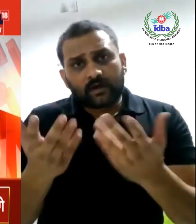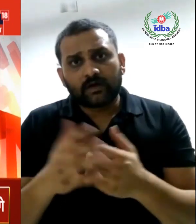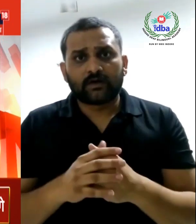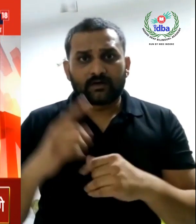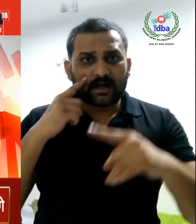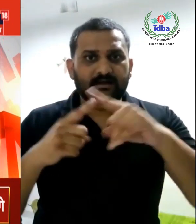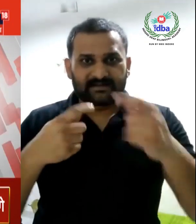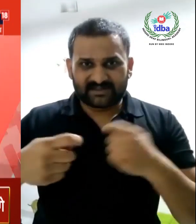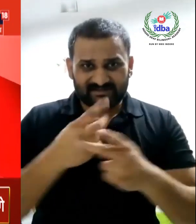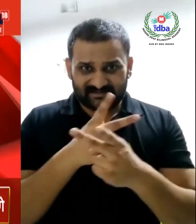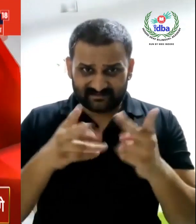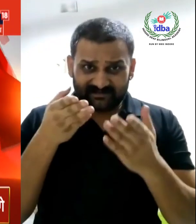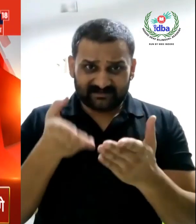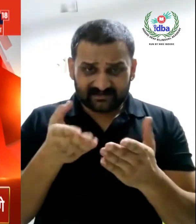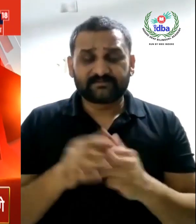आईटी उद्योगों में